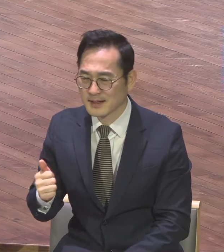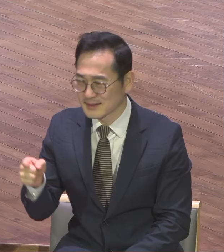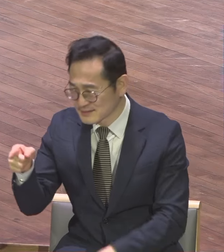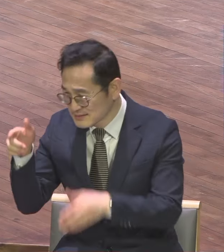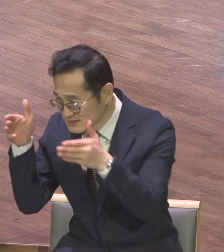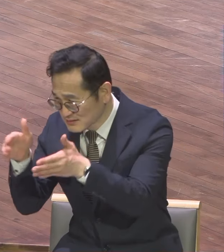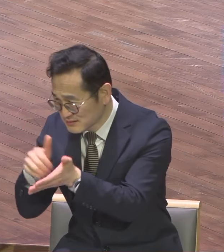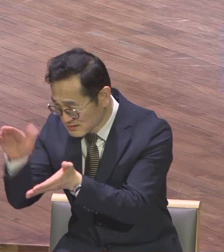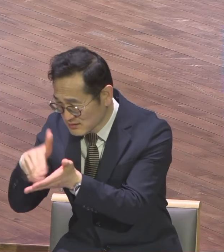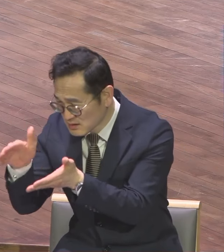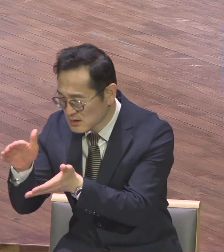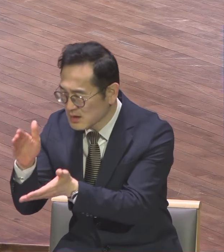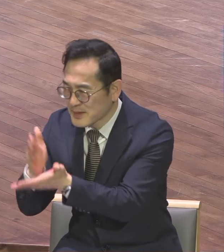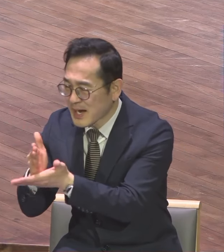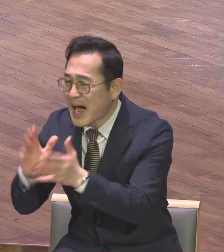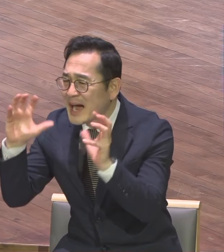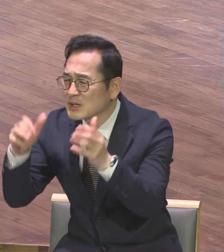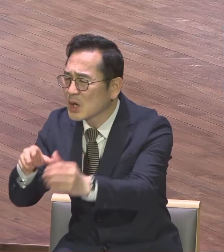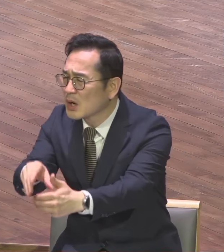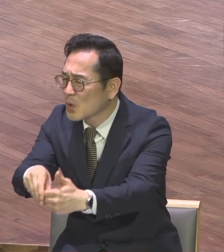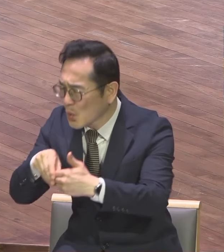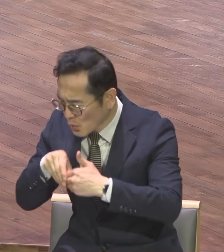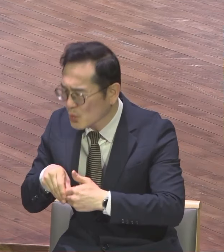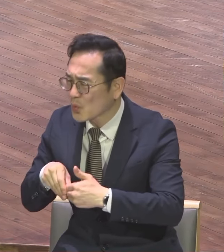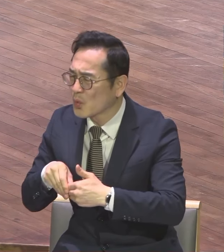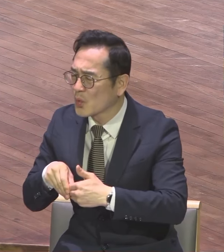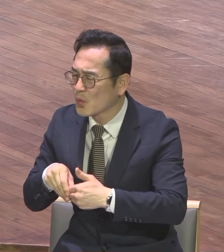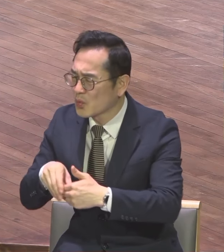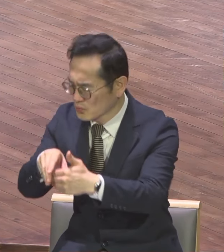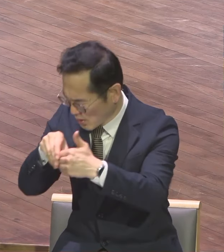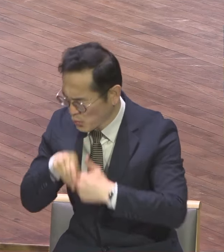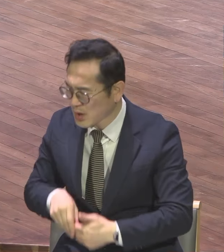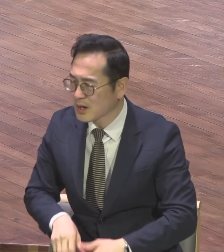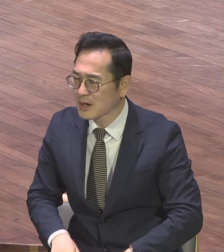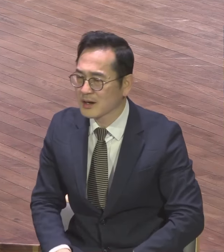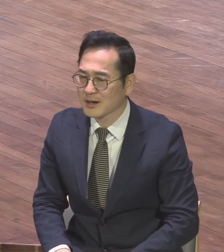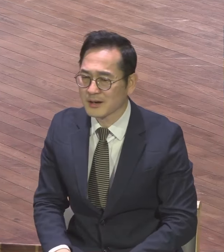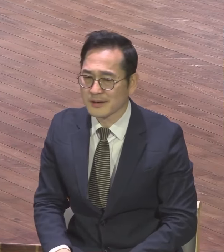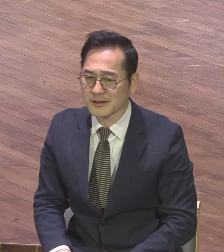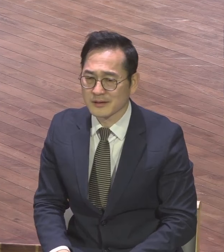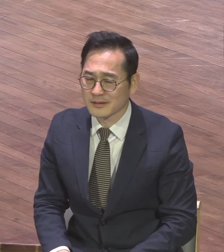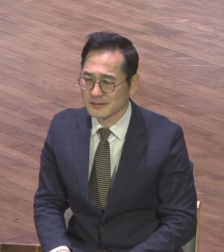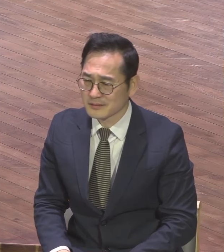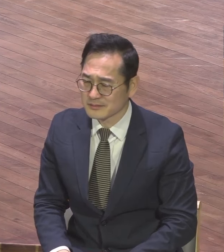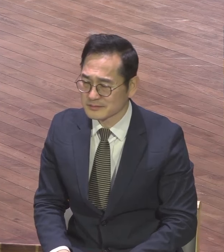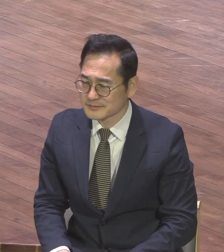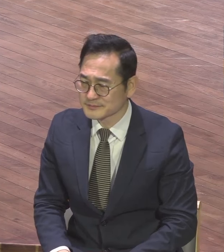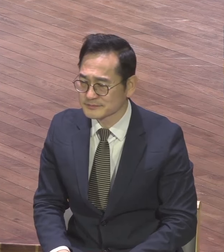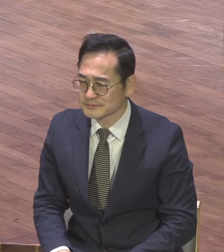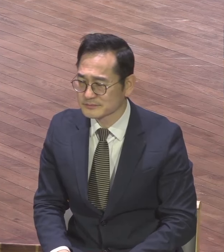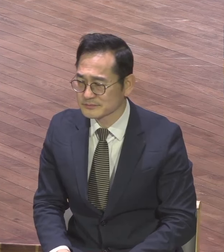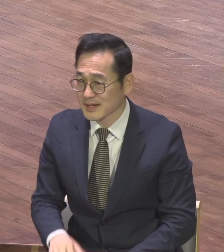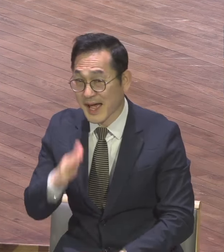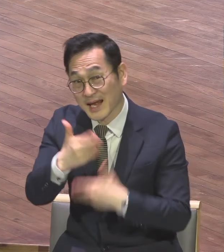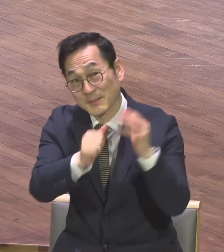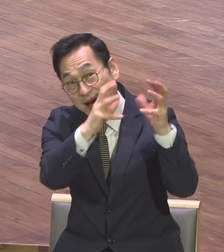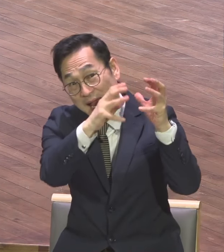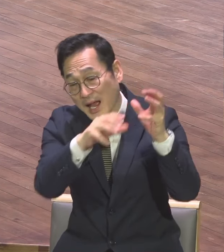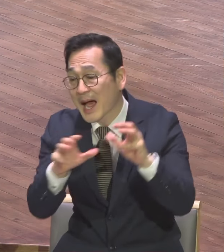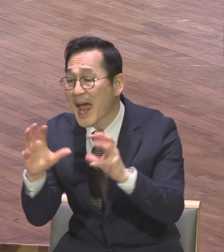말씀하십니다. 어린 아이들이 내게 오는 것을 용납하고 금하지 말라. 하나님의 나라가 이런 자의